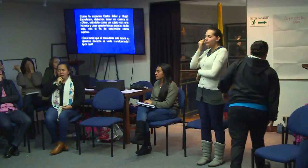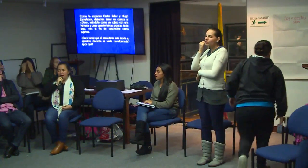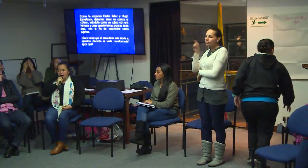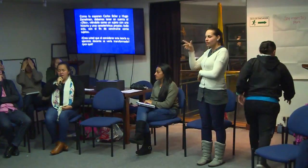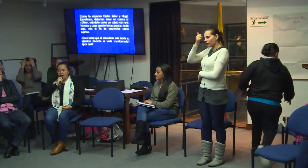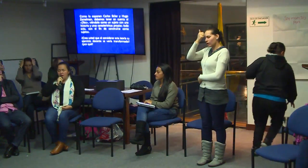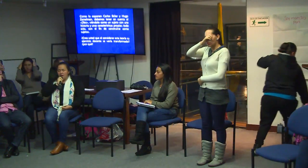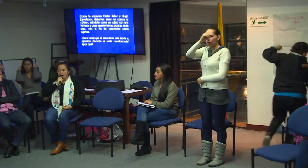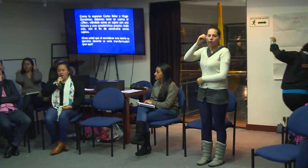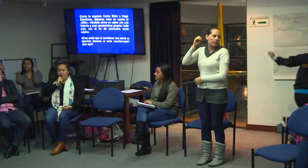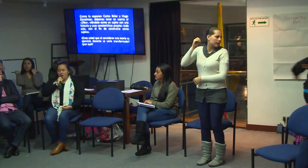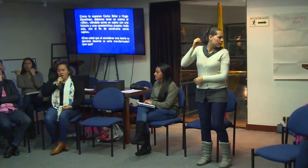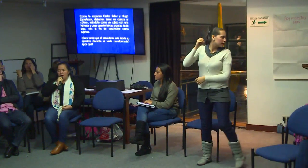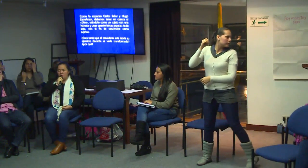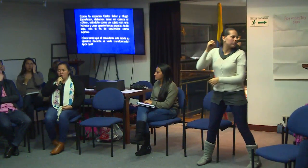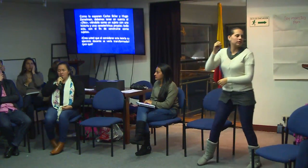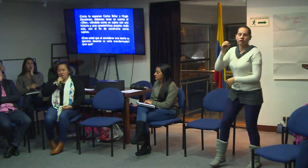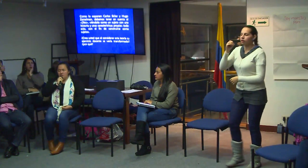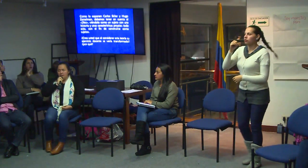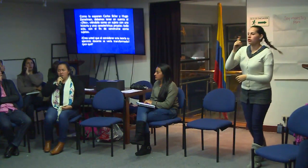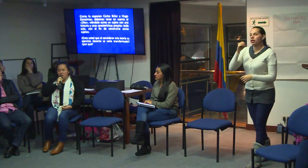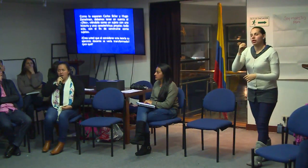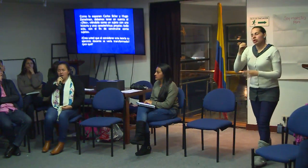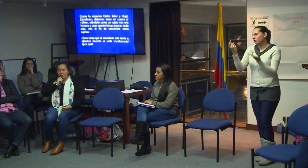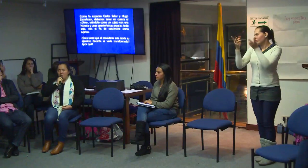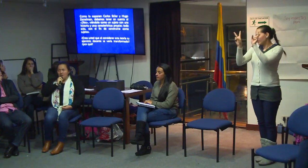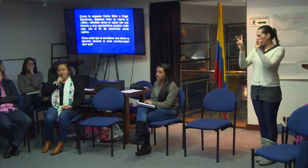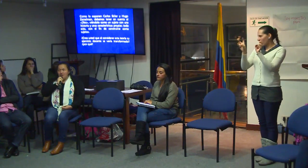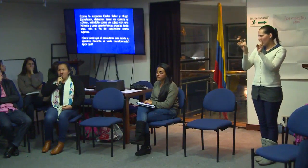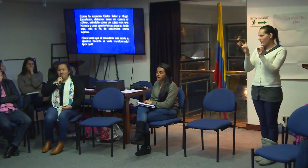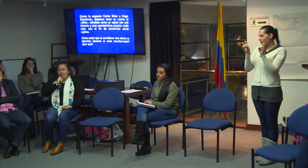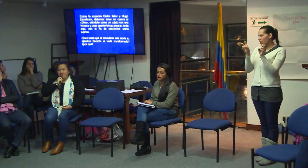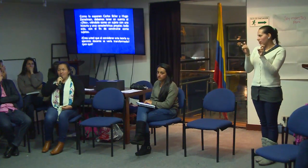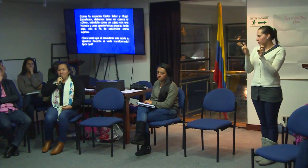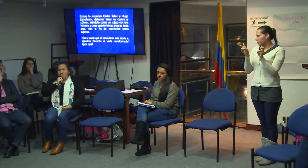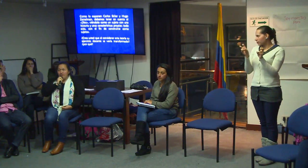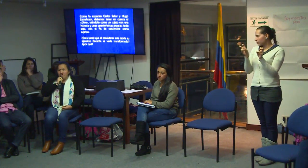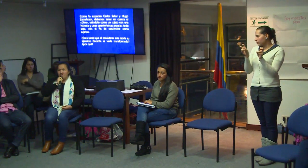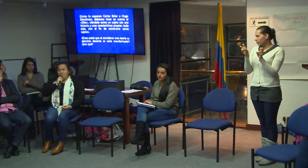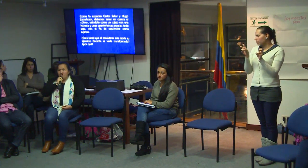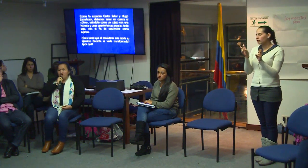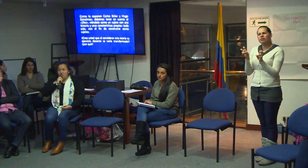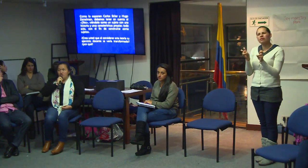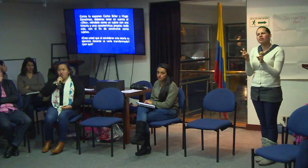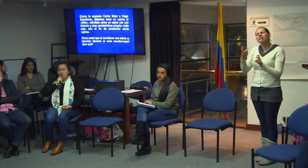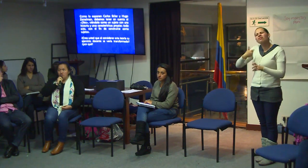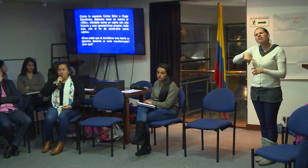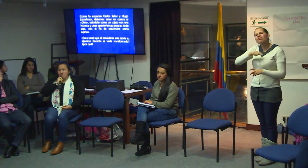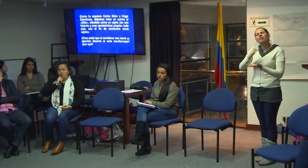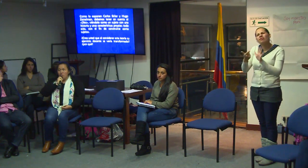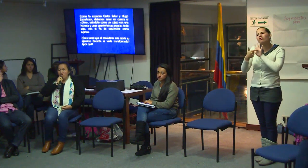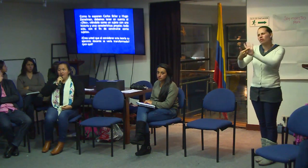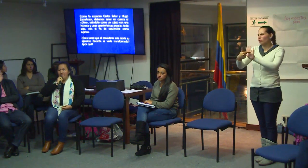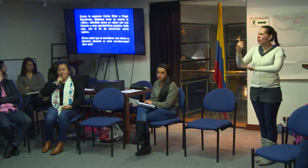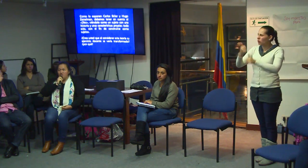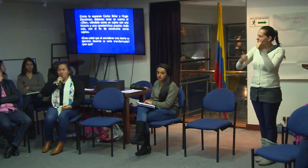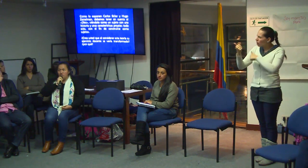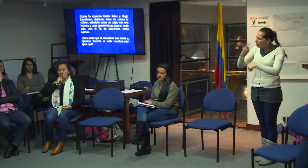Omar, y es respecto a qué proyectamos nosotros